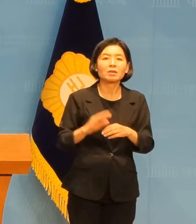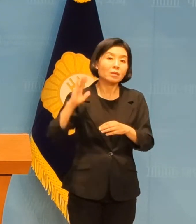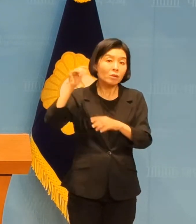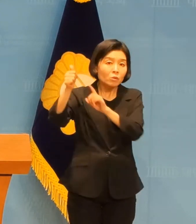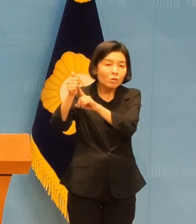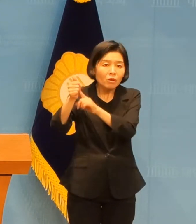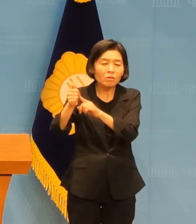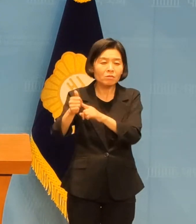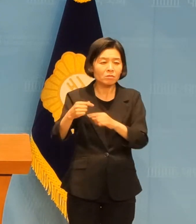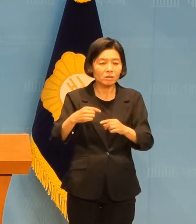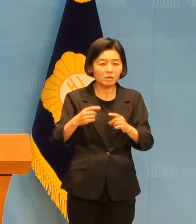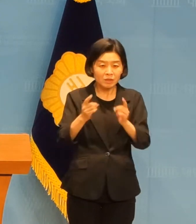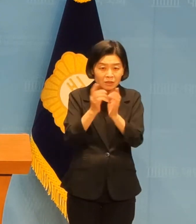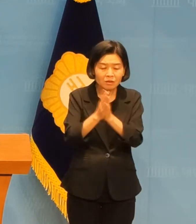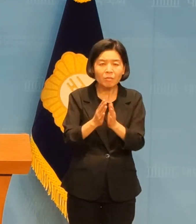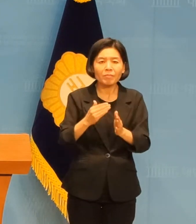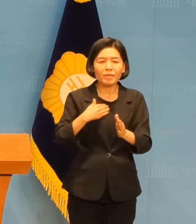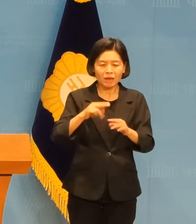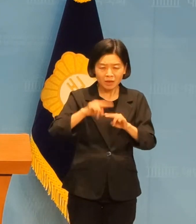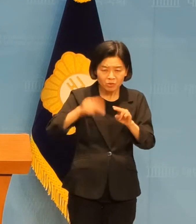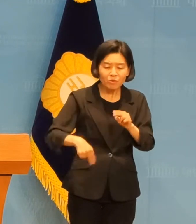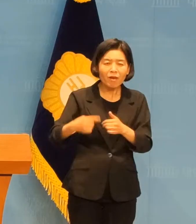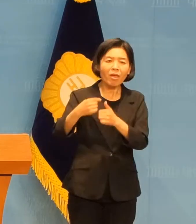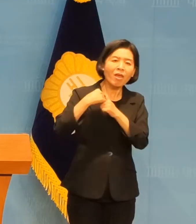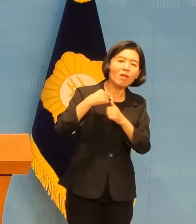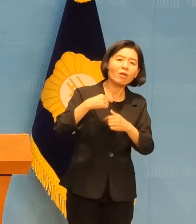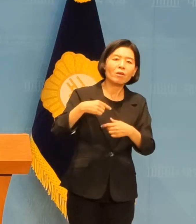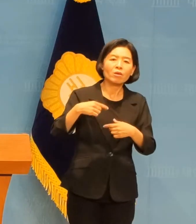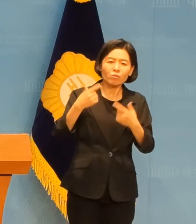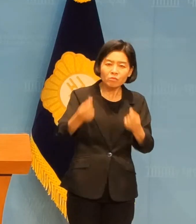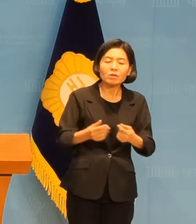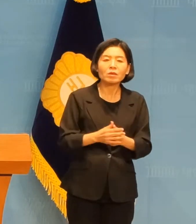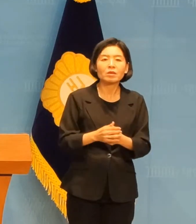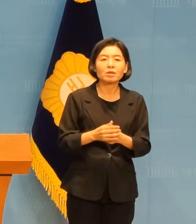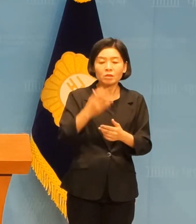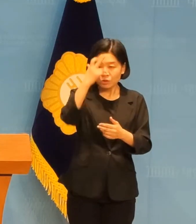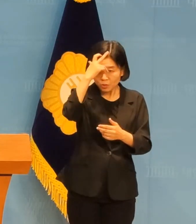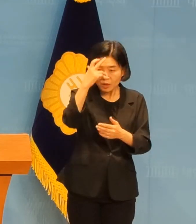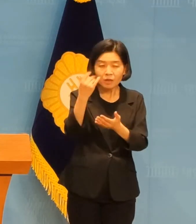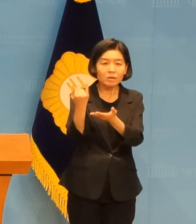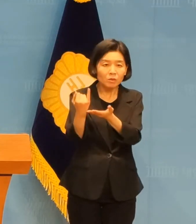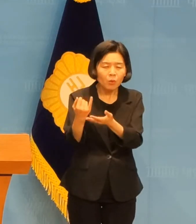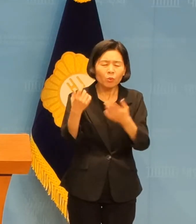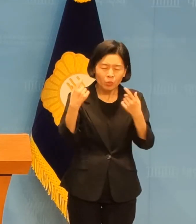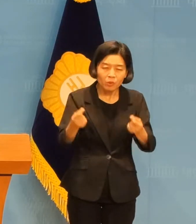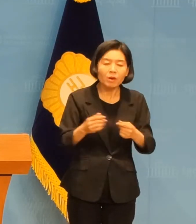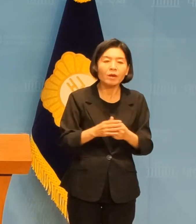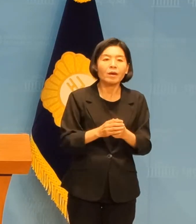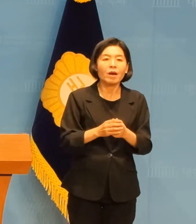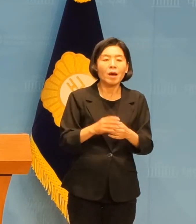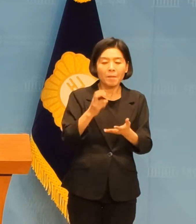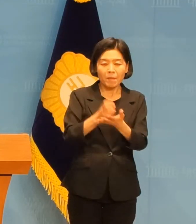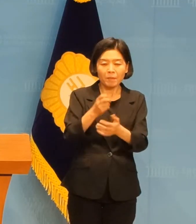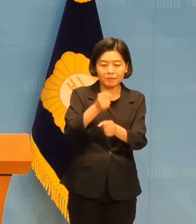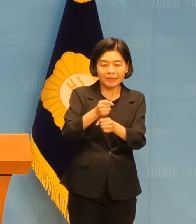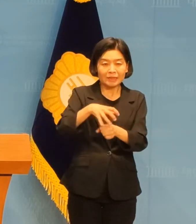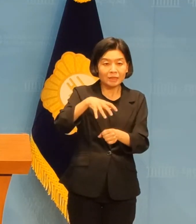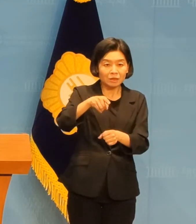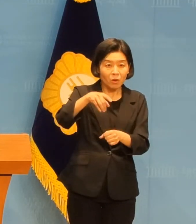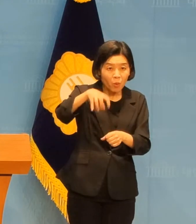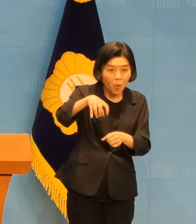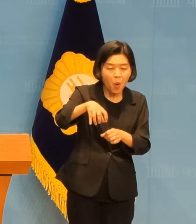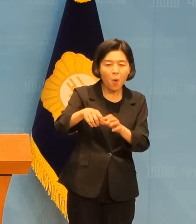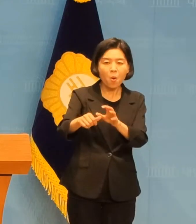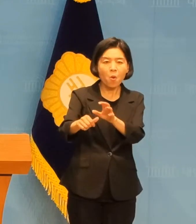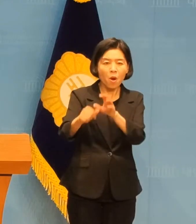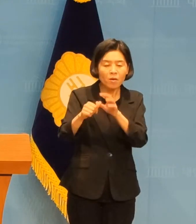저에게 사퇴를 종용한 것이다 생각합니다. 최민희 내정자에게도 사실상 법제처라는 기관을